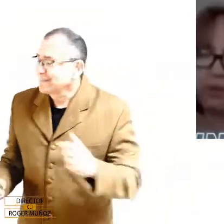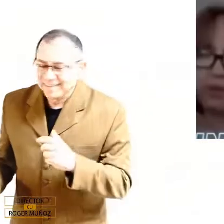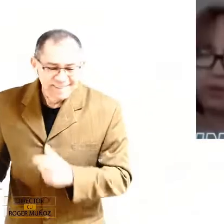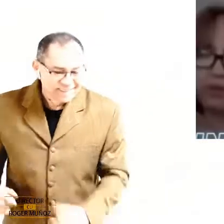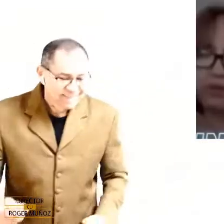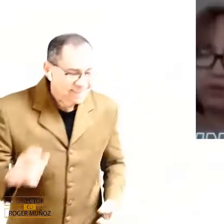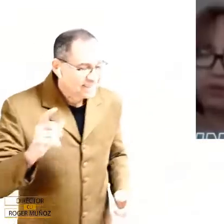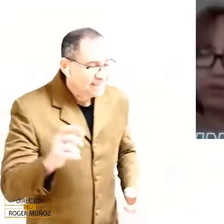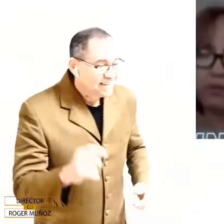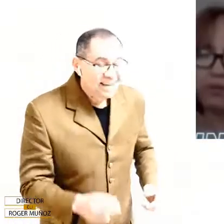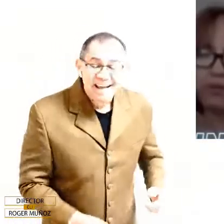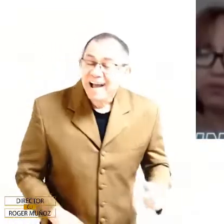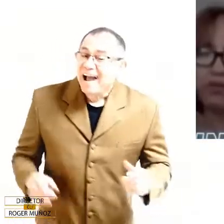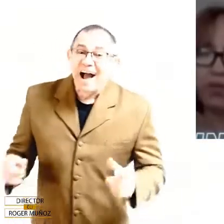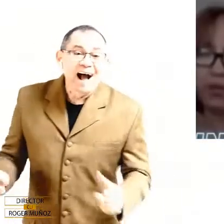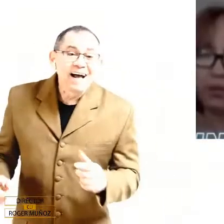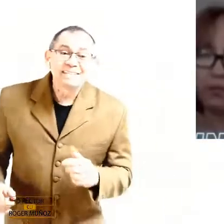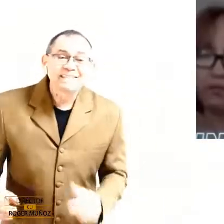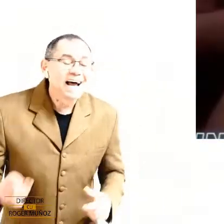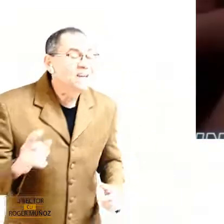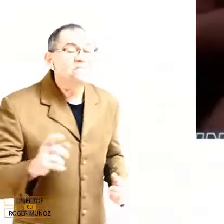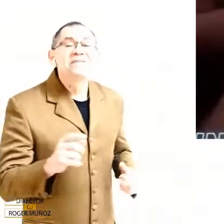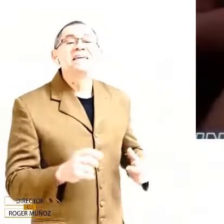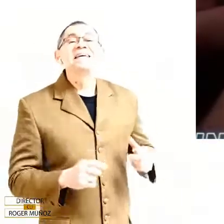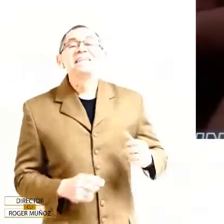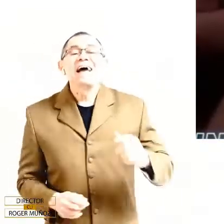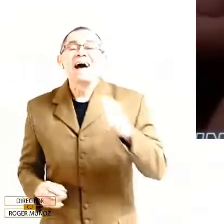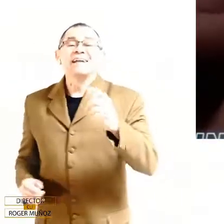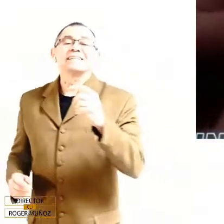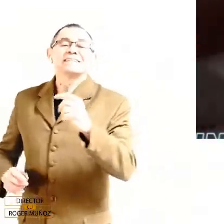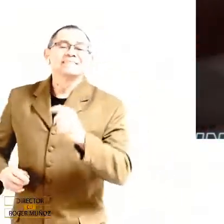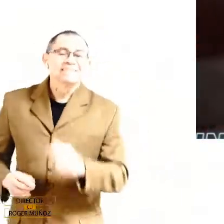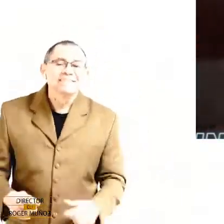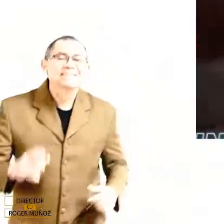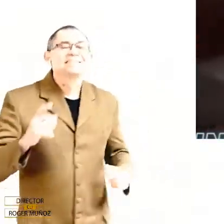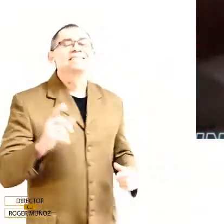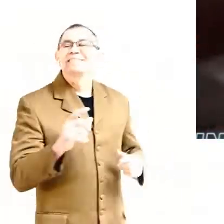México y hasta el final.